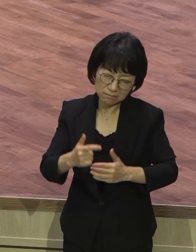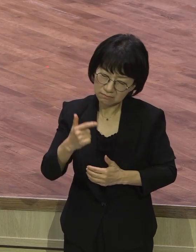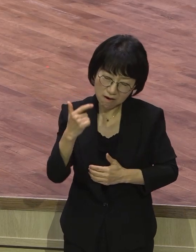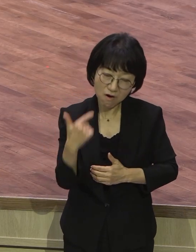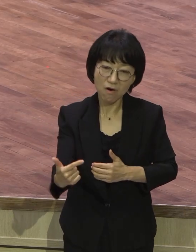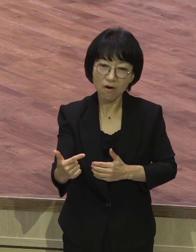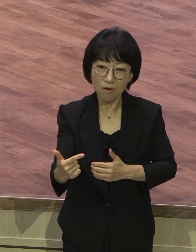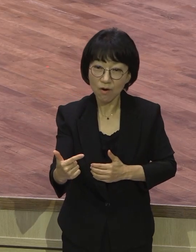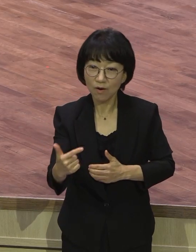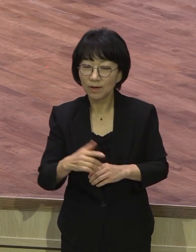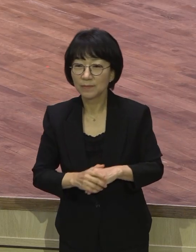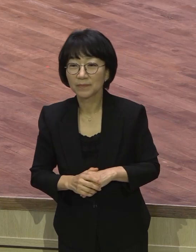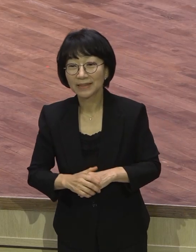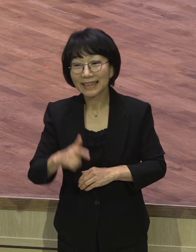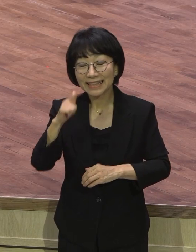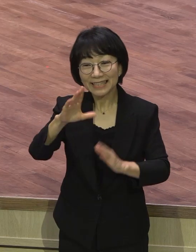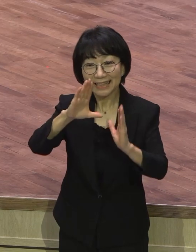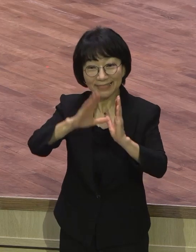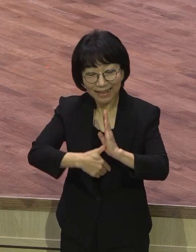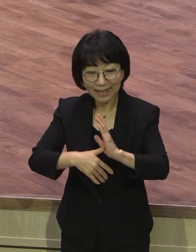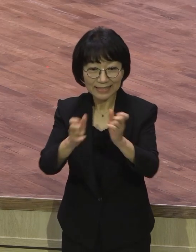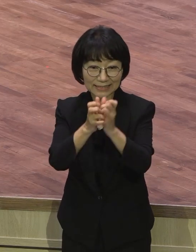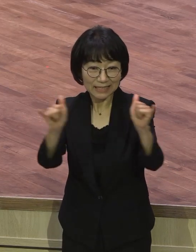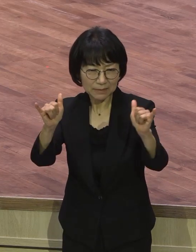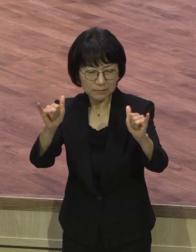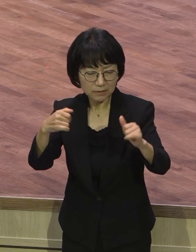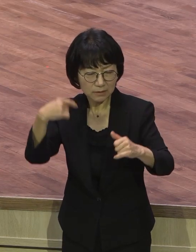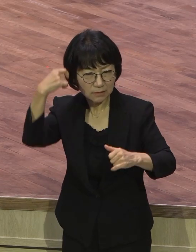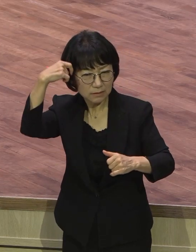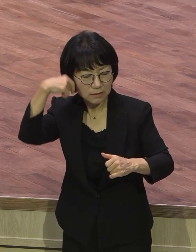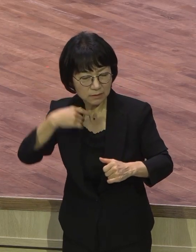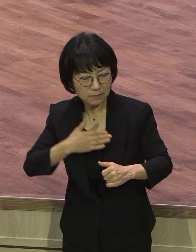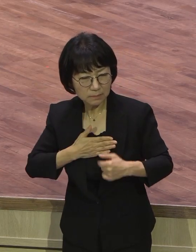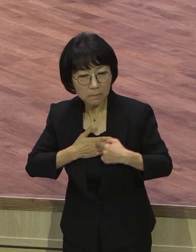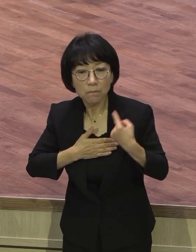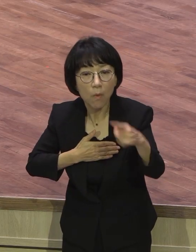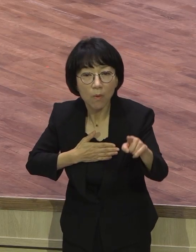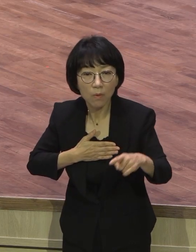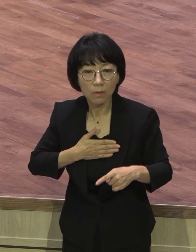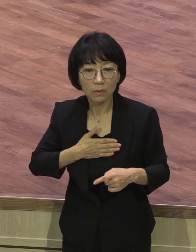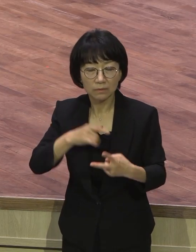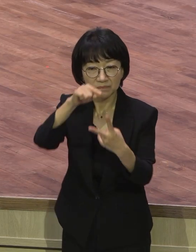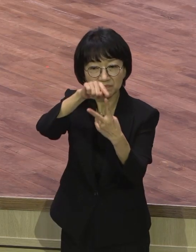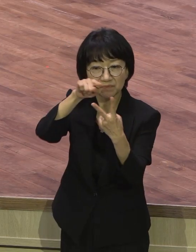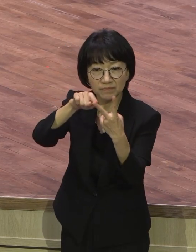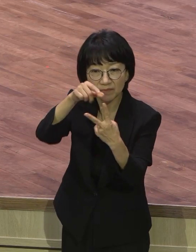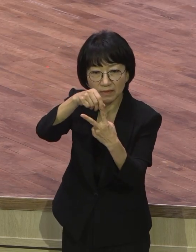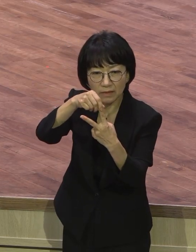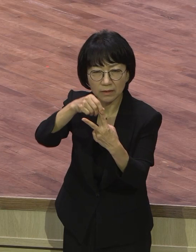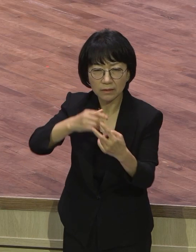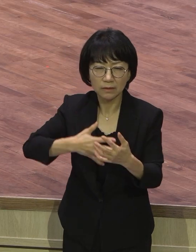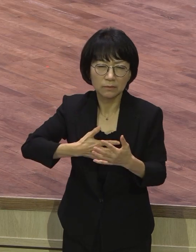상황 속에서 사람들이 대표적으로 느끼는 감정이 뭐냐. 불안과 공포예요.